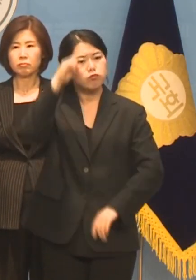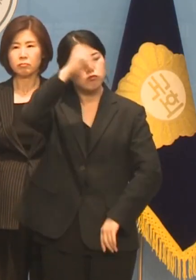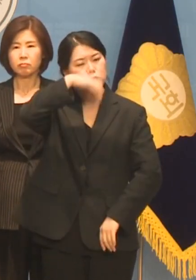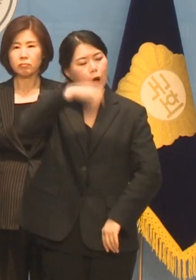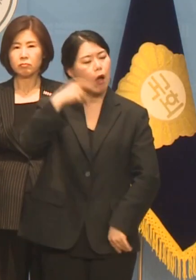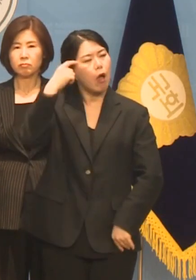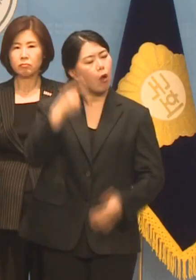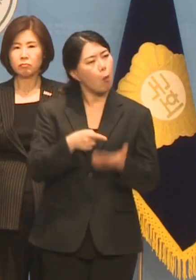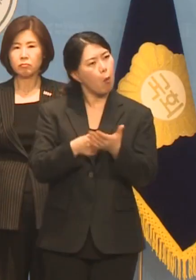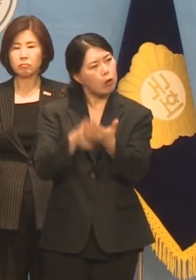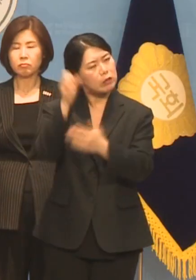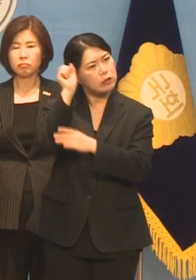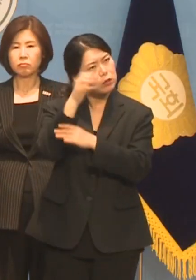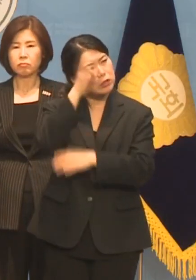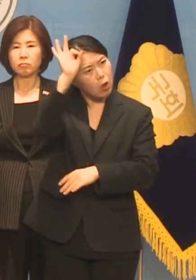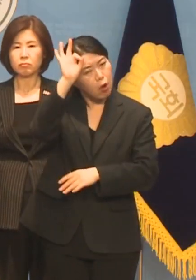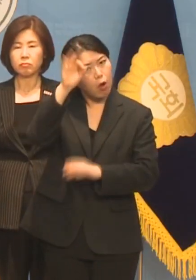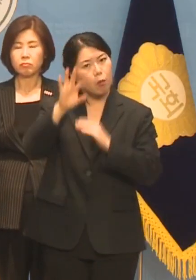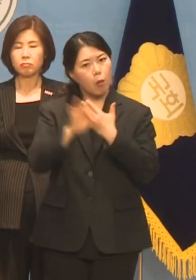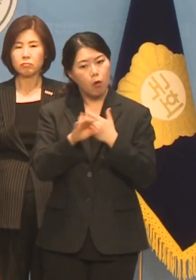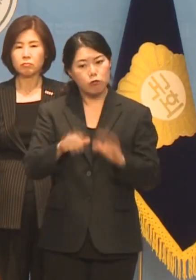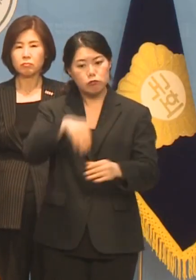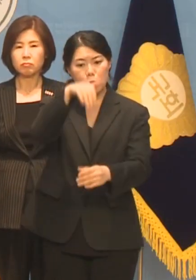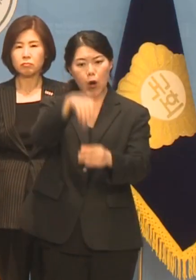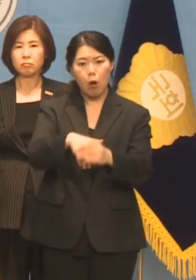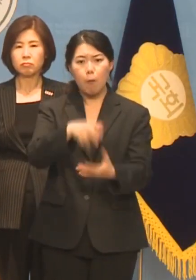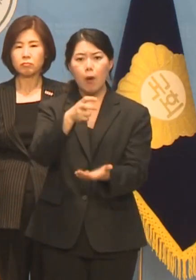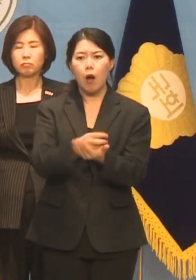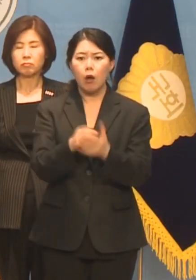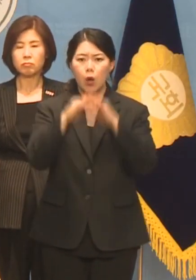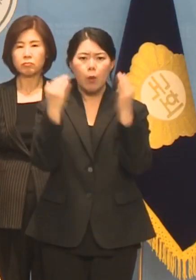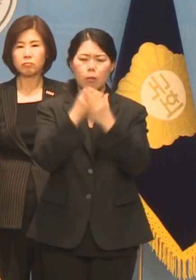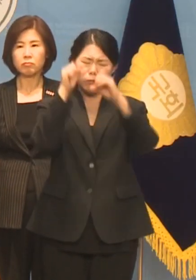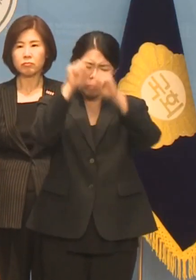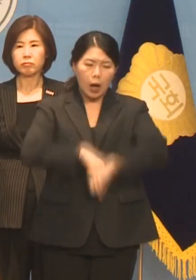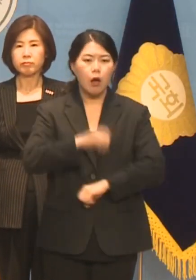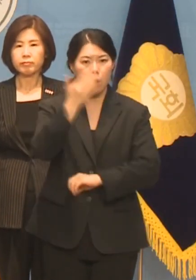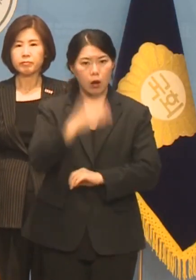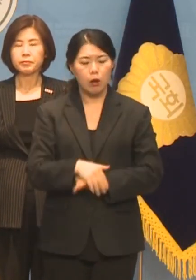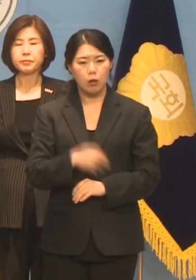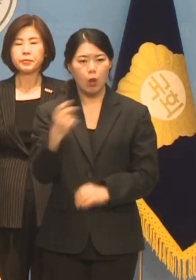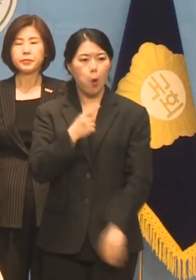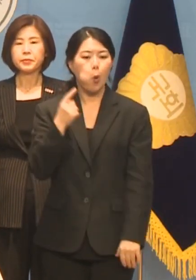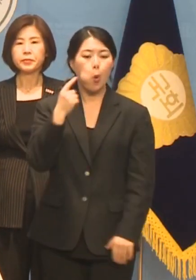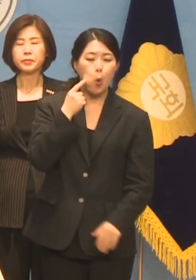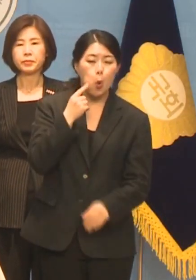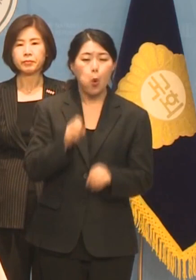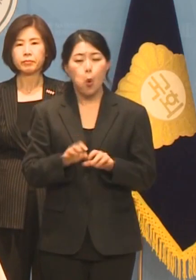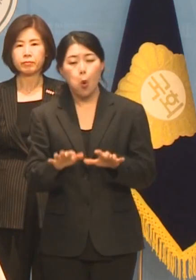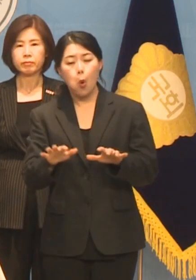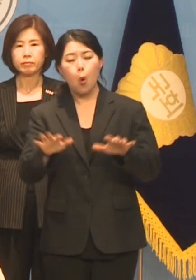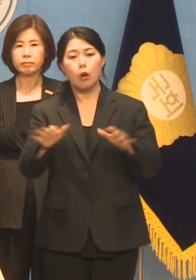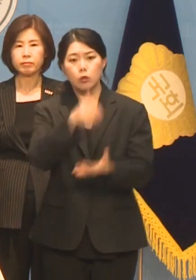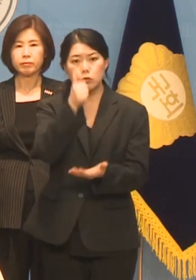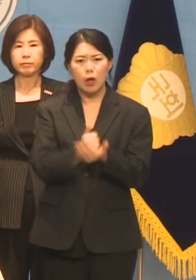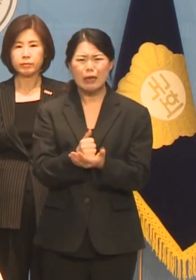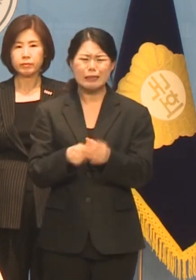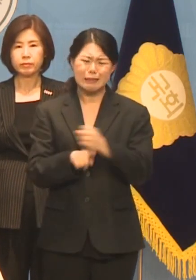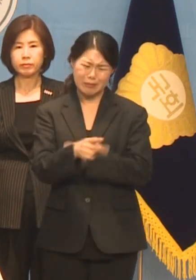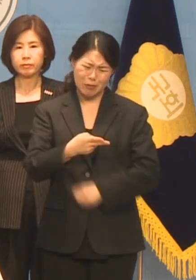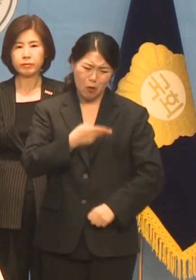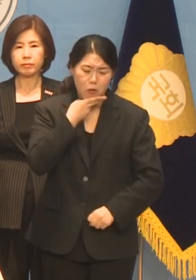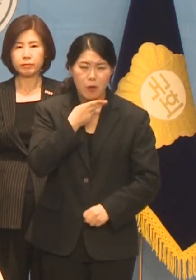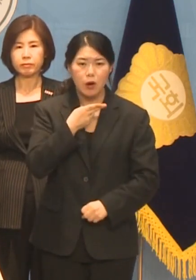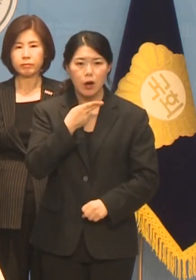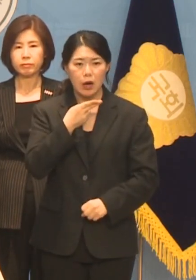표명으로 인정한다면 우리 선거제도는 송두리째 무너질 것이며 허위사실 유포죄는 의미가